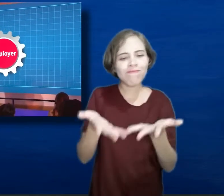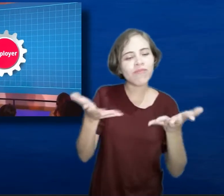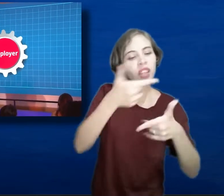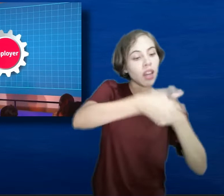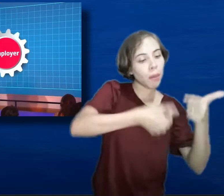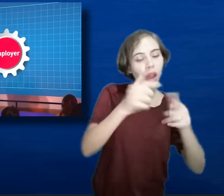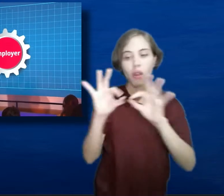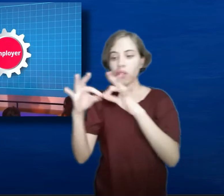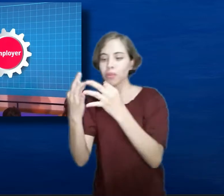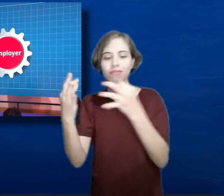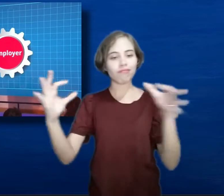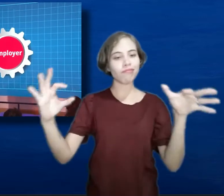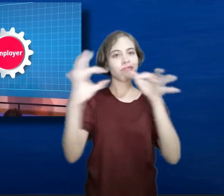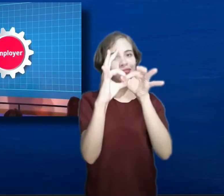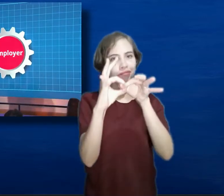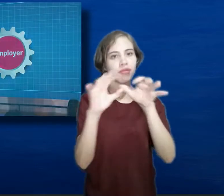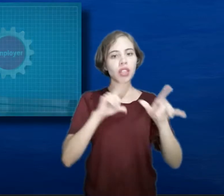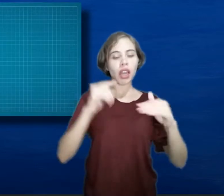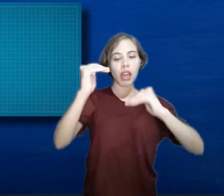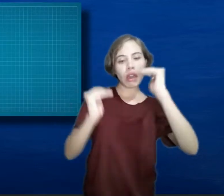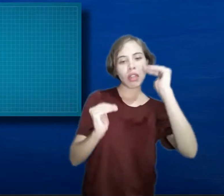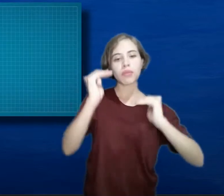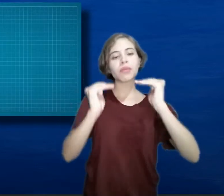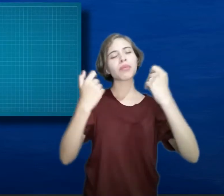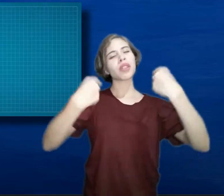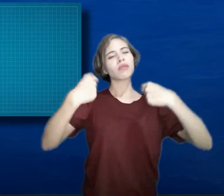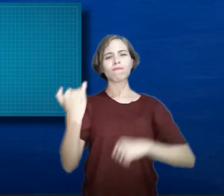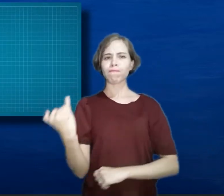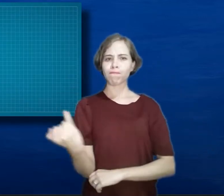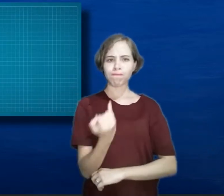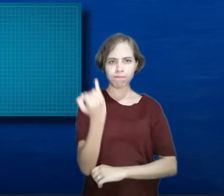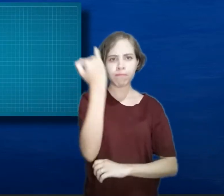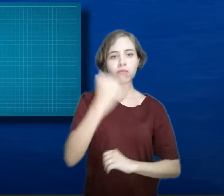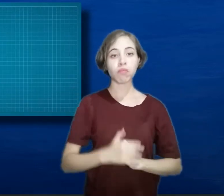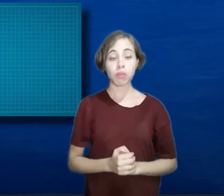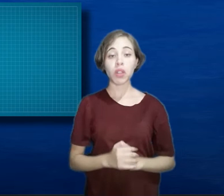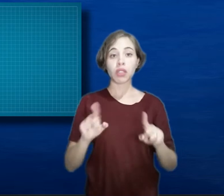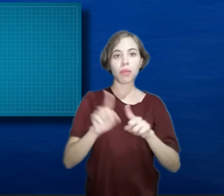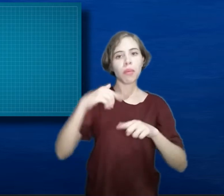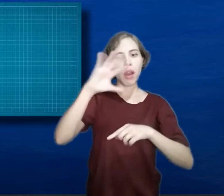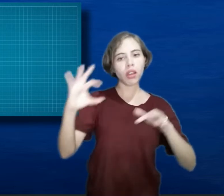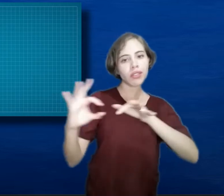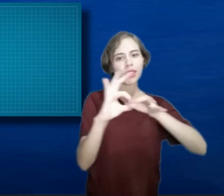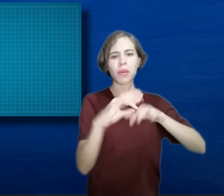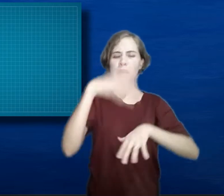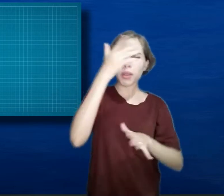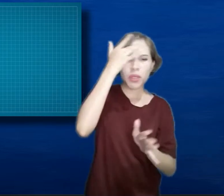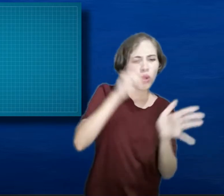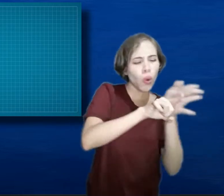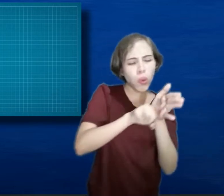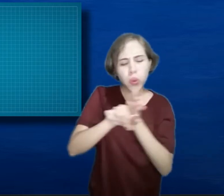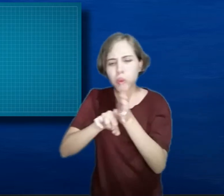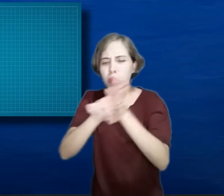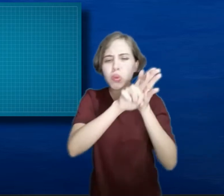Para serem o melhor que puderem em sua família e no seu trabalho, as duas coisas estão intimamente ligadas e o equilíbrio entre elas